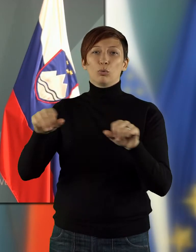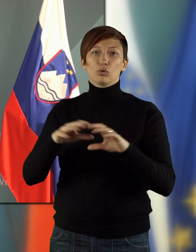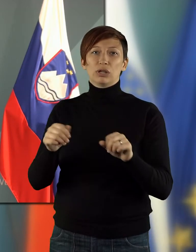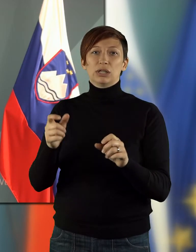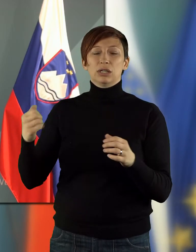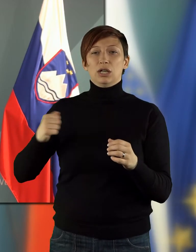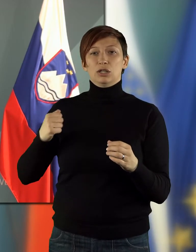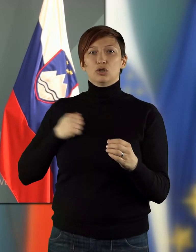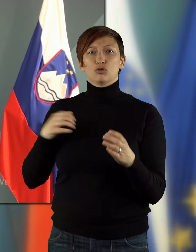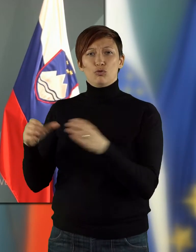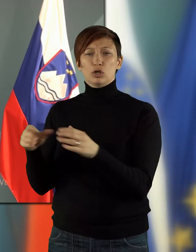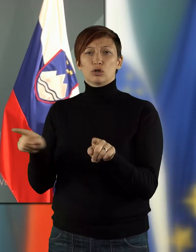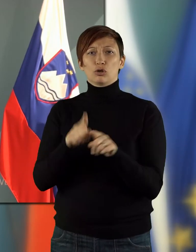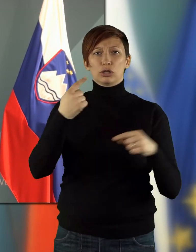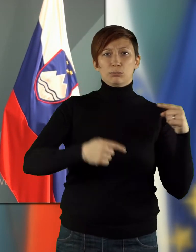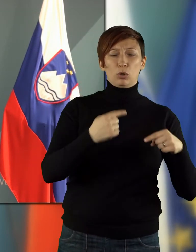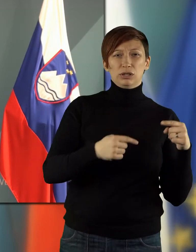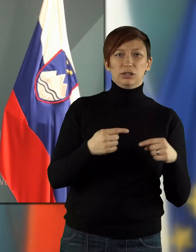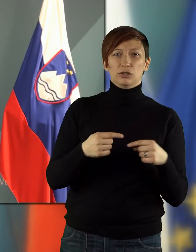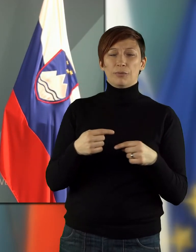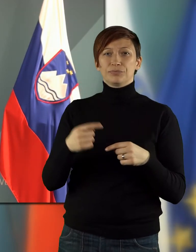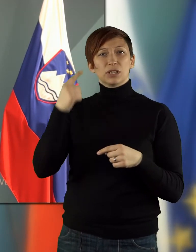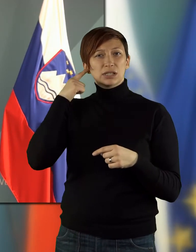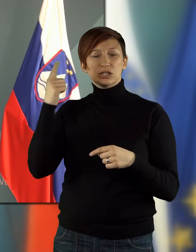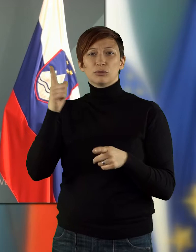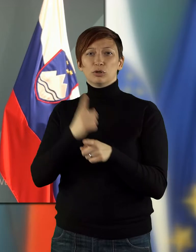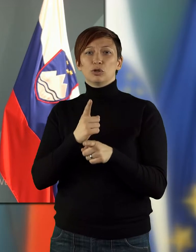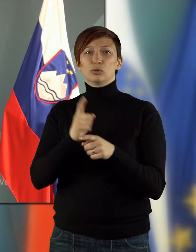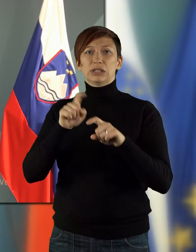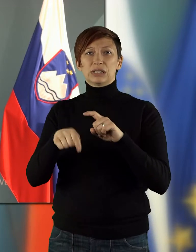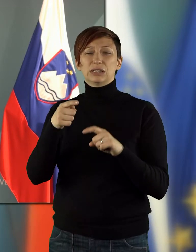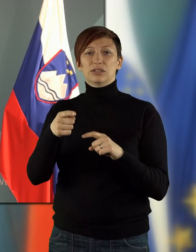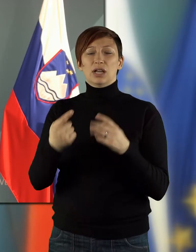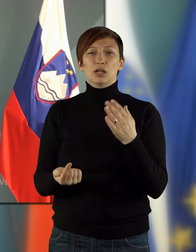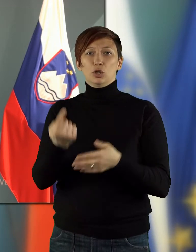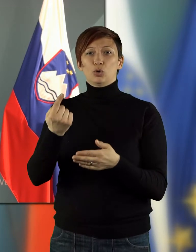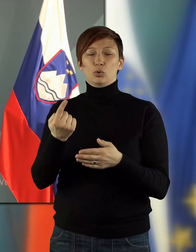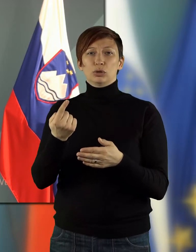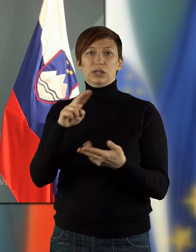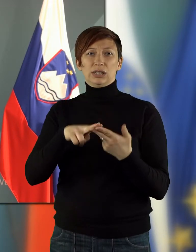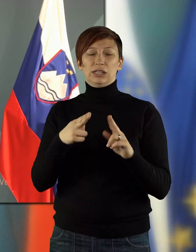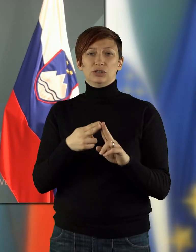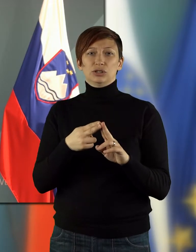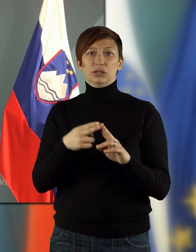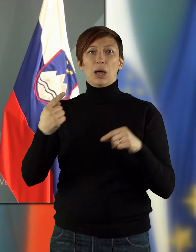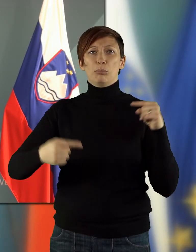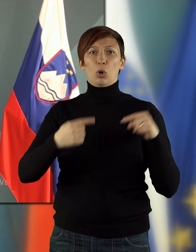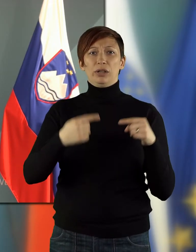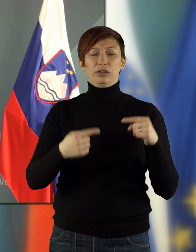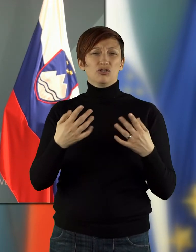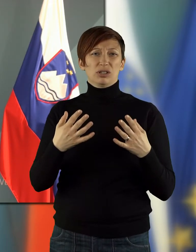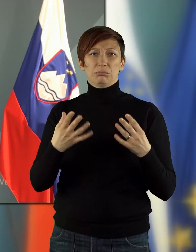se v bistvu bolj ukvarjal z vojsko kot pa s politiko. Slišali smo, da je zadeva nekako ta dogodek na nek